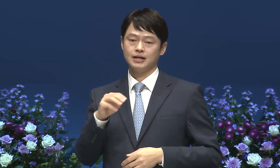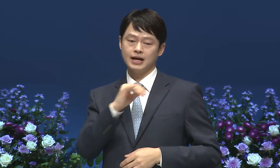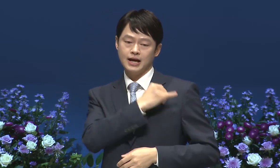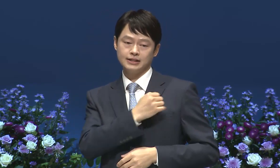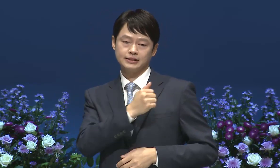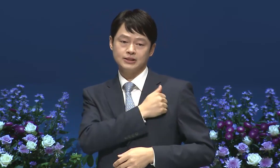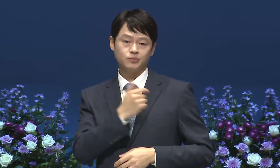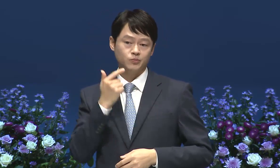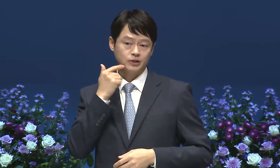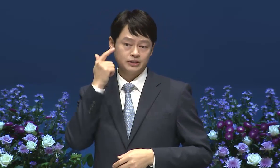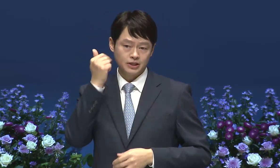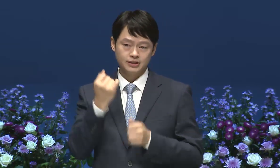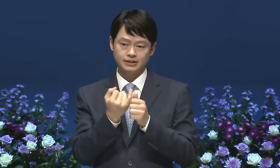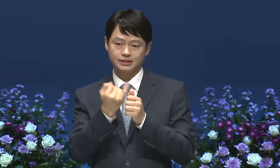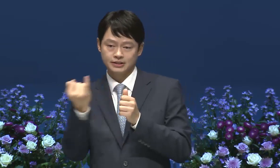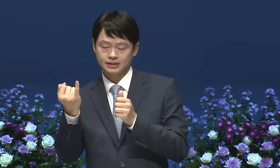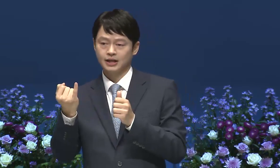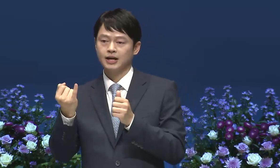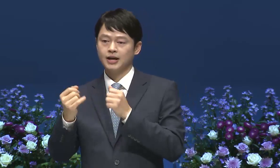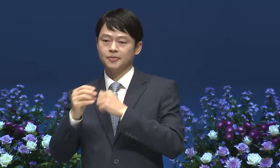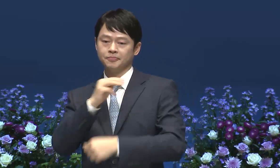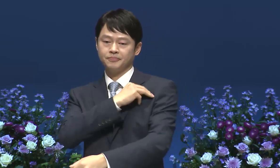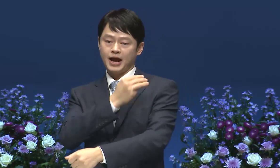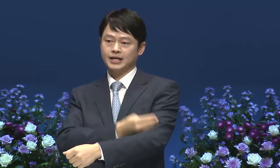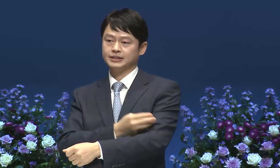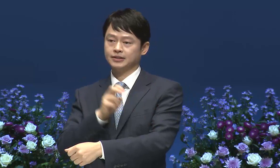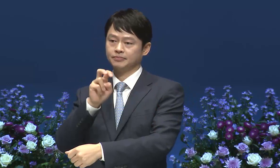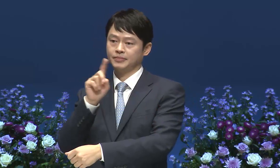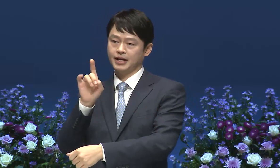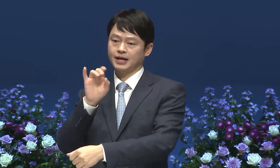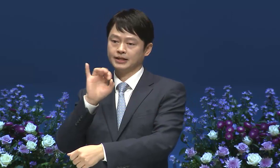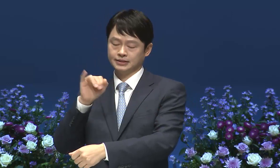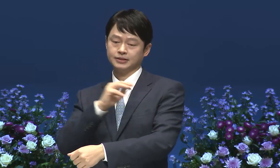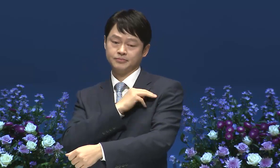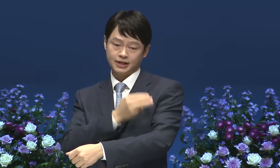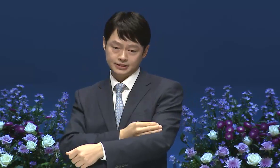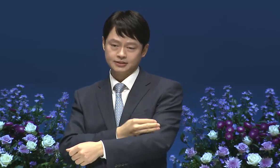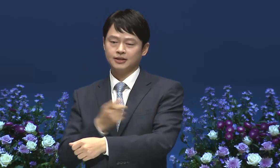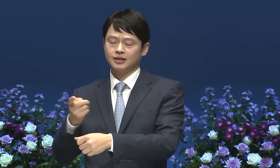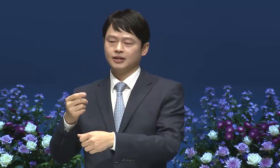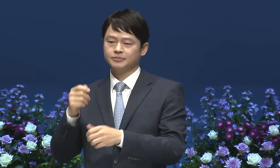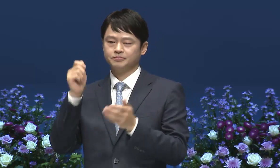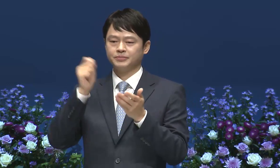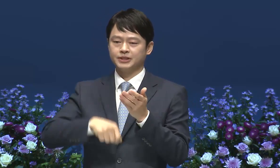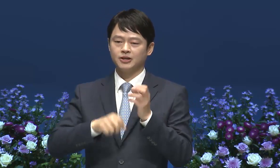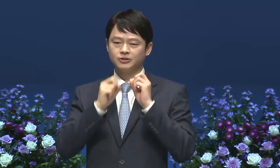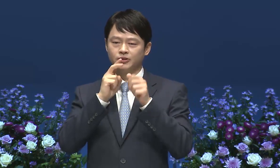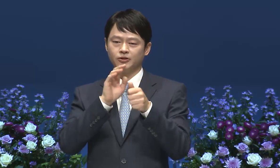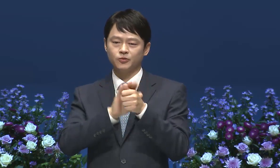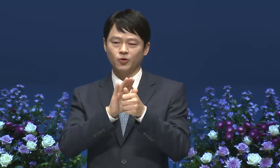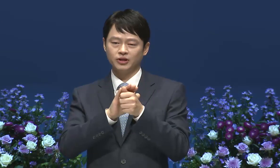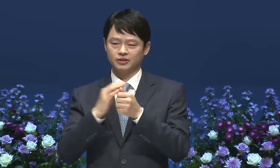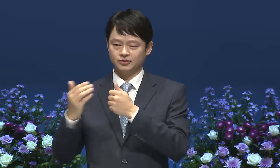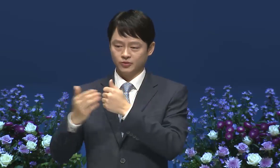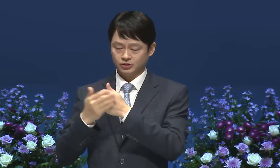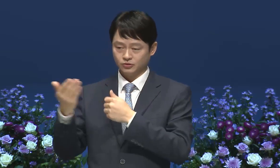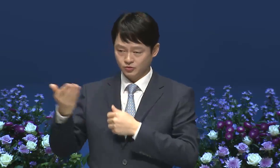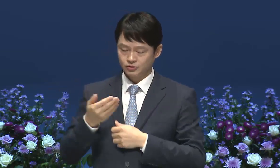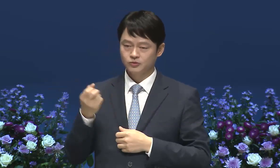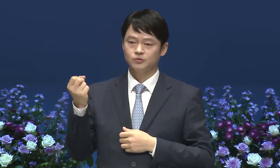마닐라에 지금 현재 같이 사역하고 있는 안드라다 목사님과 수어 통역을 하고 있는 메이 사모님이 같이